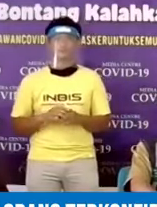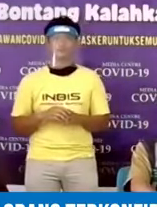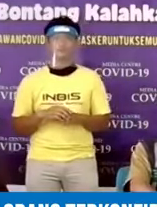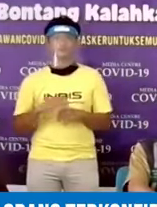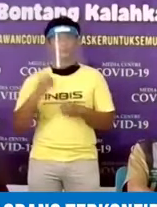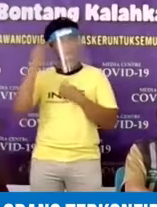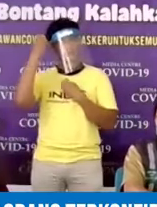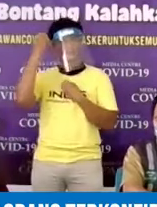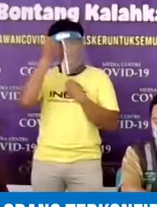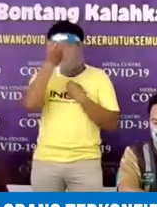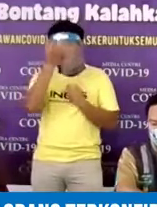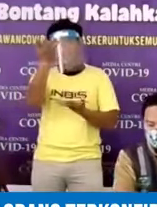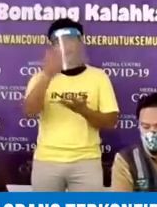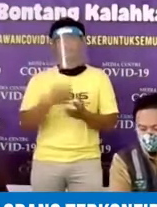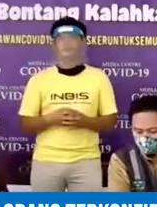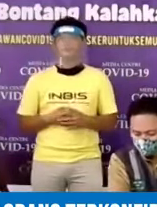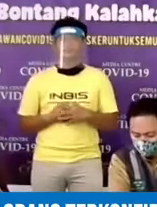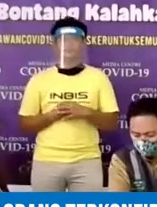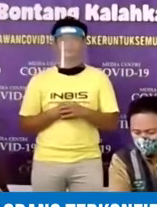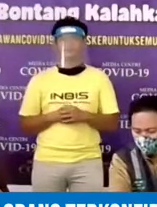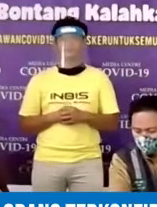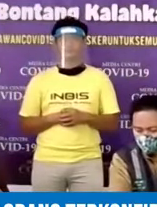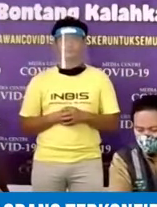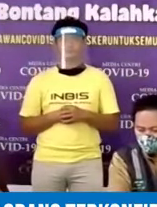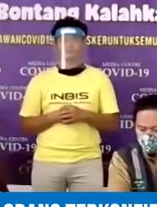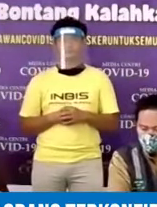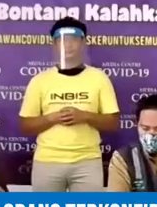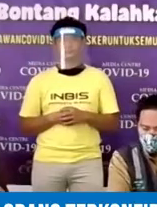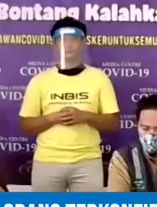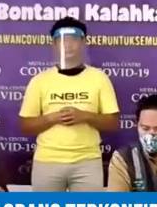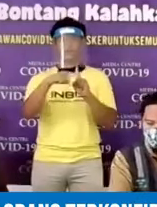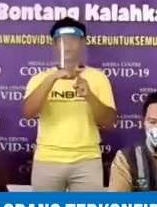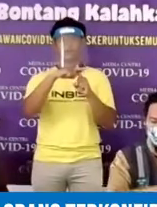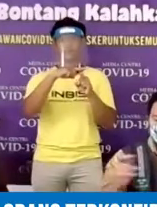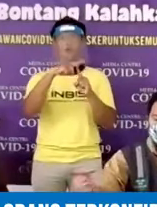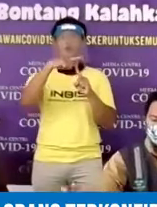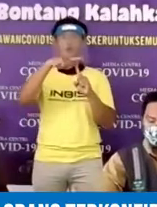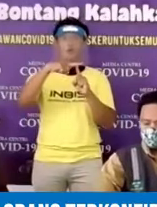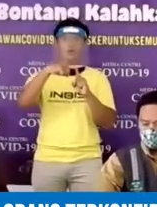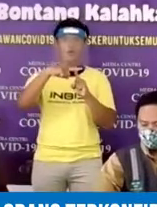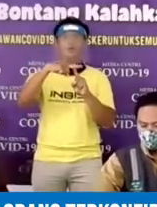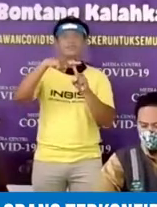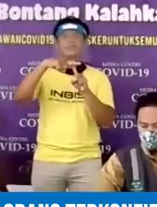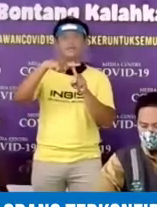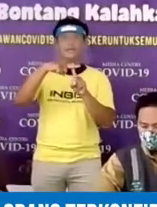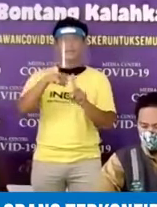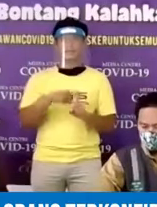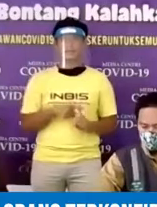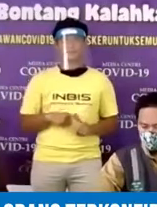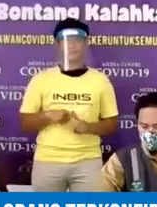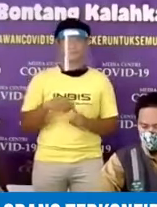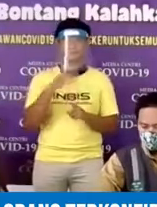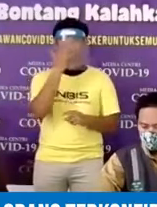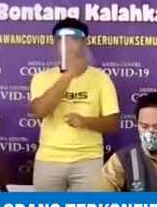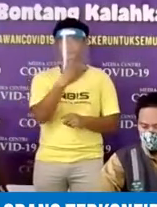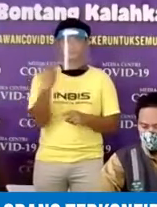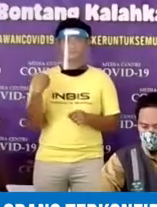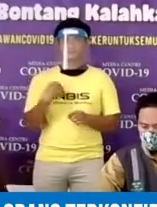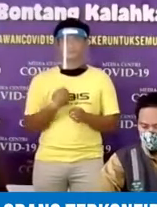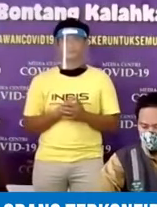pada penderita dan seterusnya kemudian beberapa aksi dilakukan oleh gugus tugas jaga gabungan ada